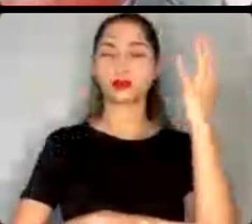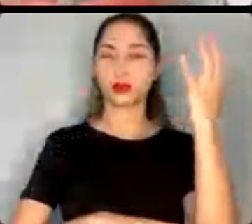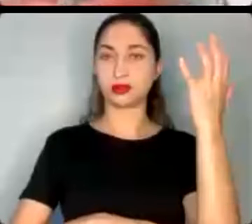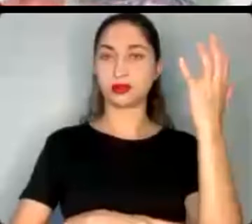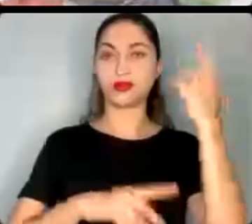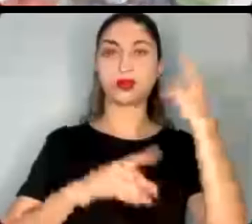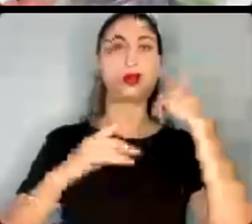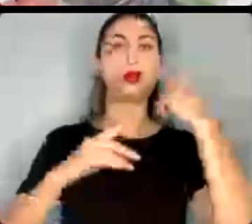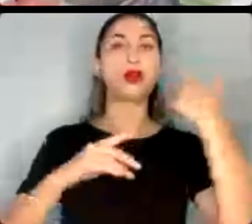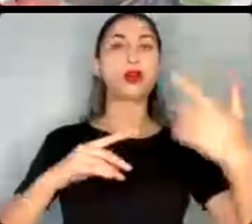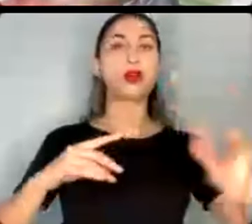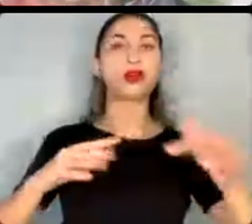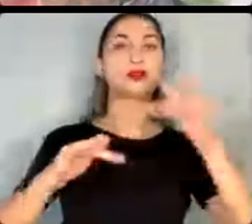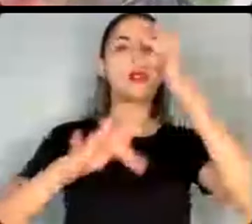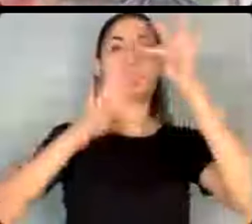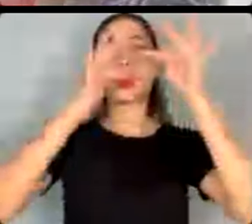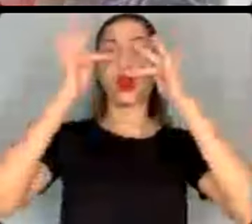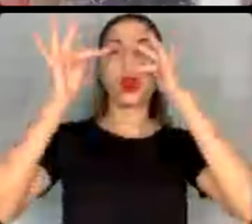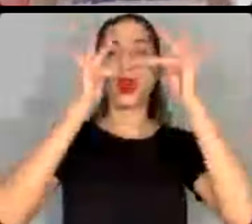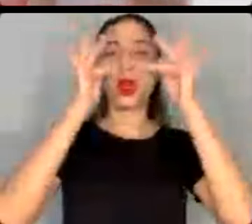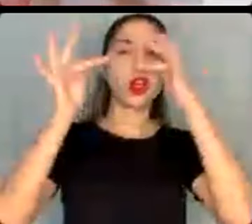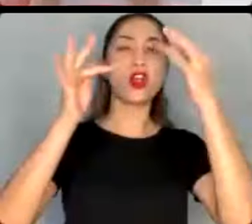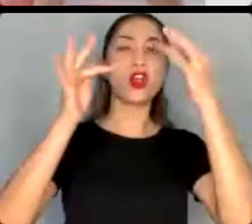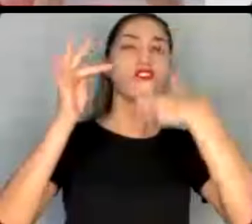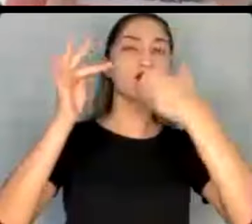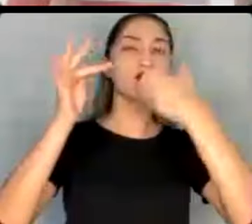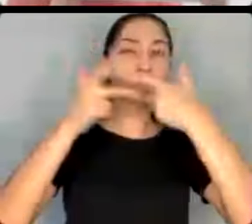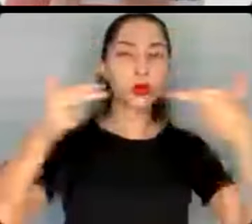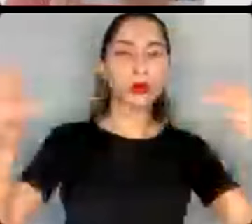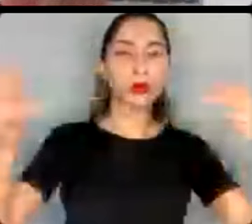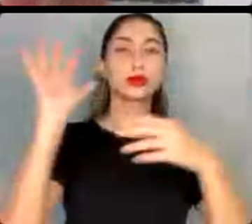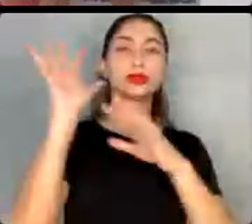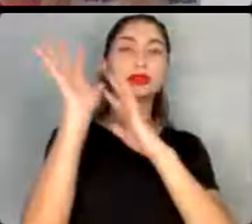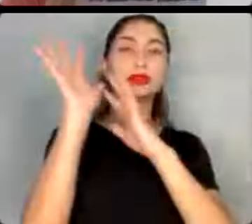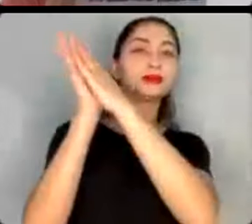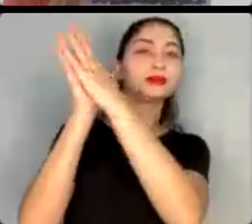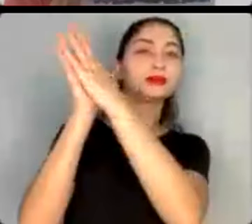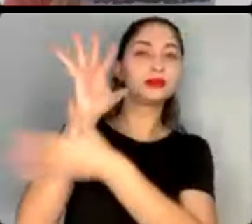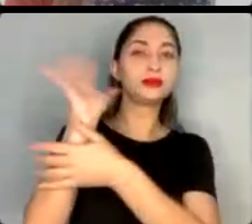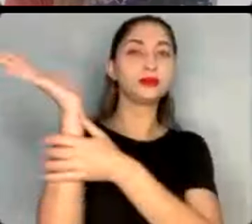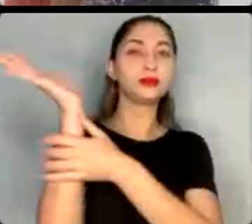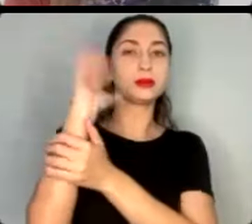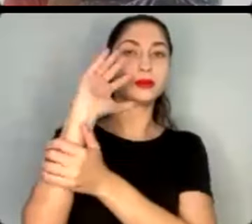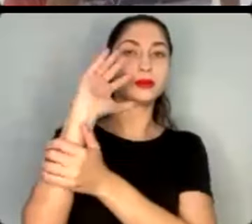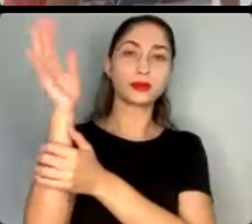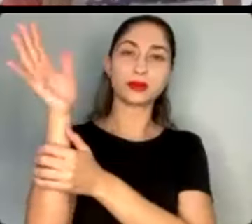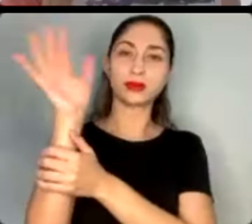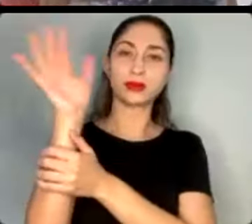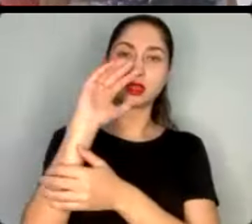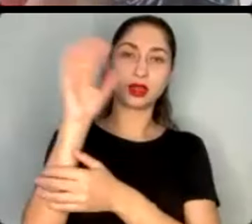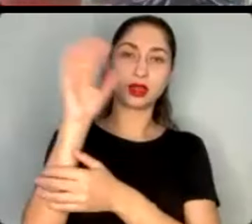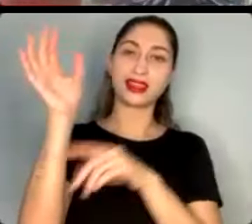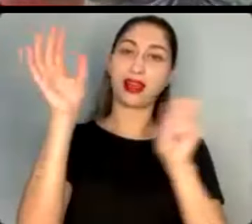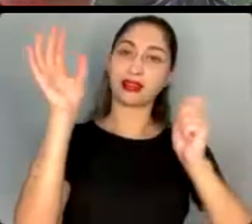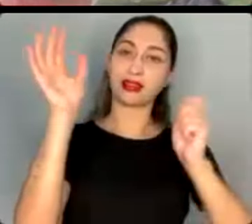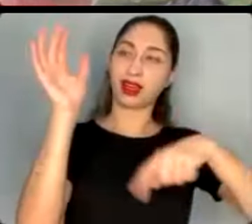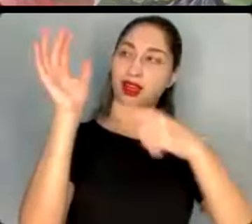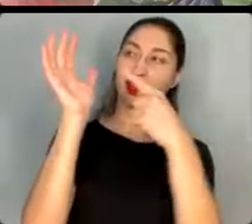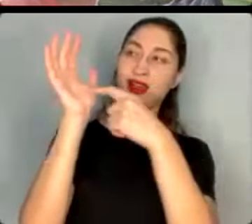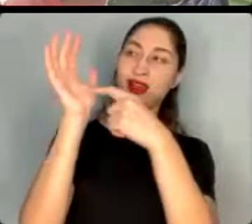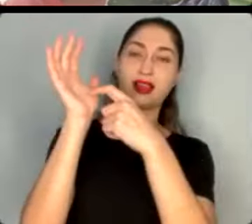frutos, aqui estão as flores, e isso seria um movimento que teria uma certa leveza. Então, o